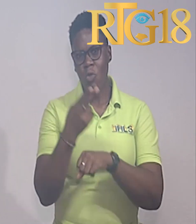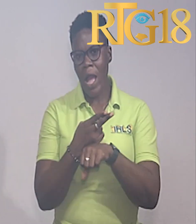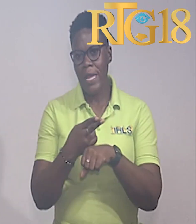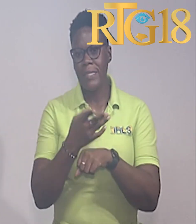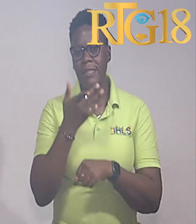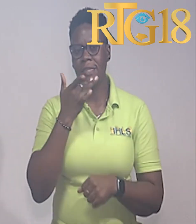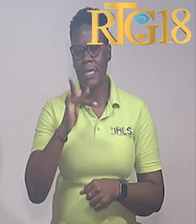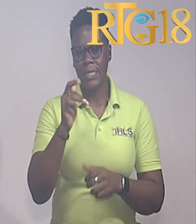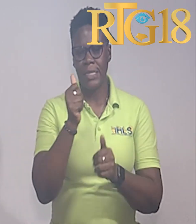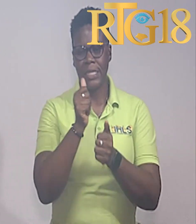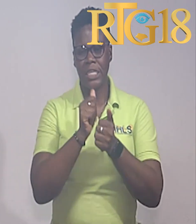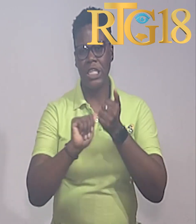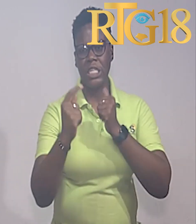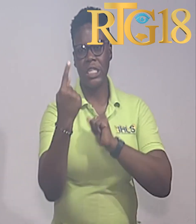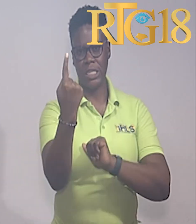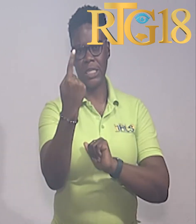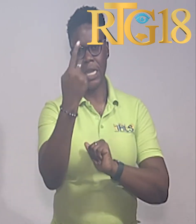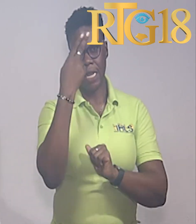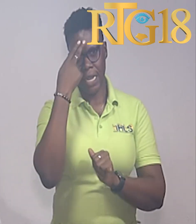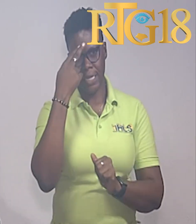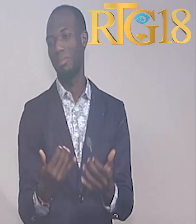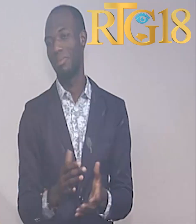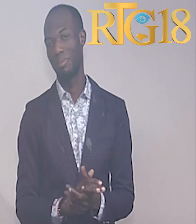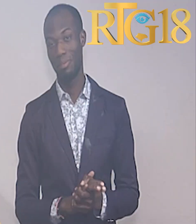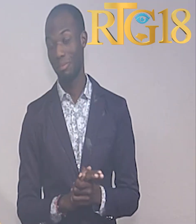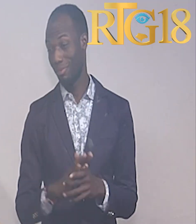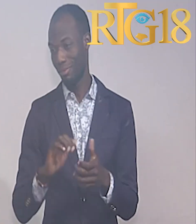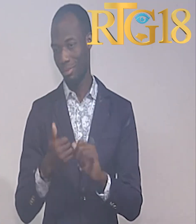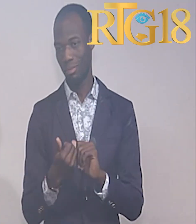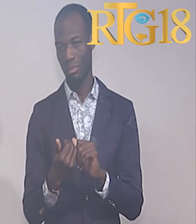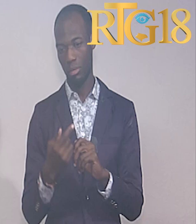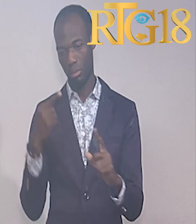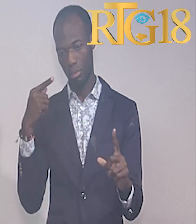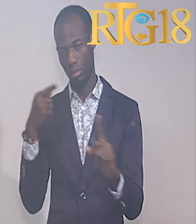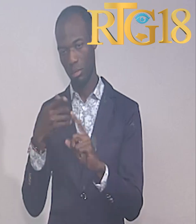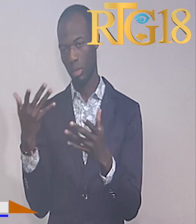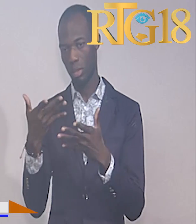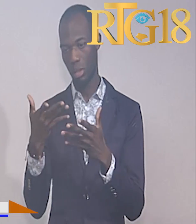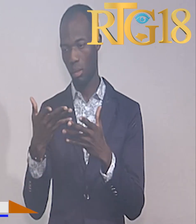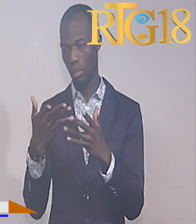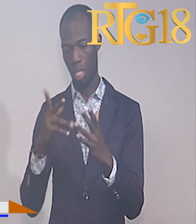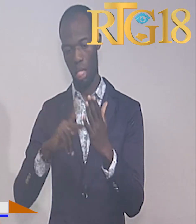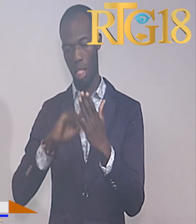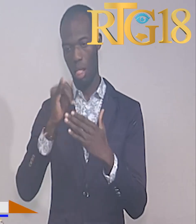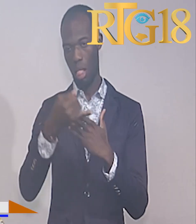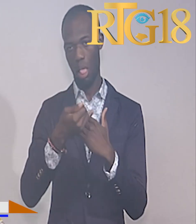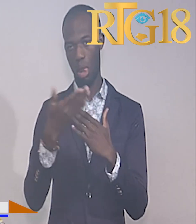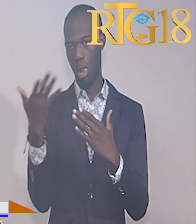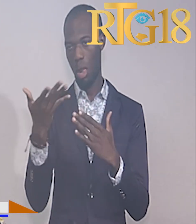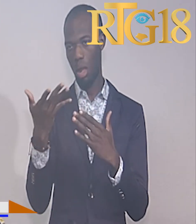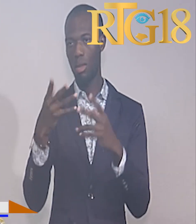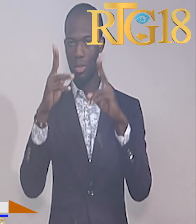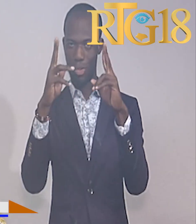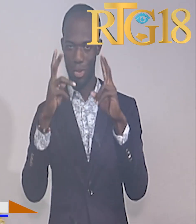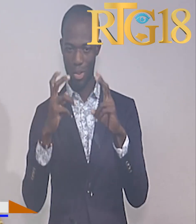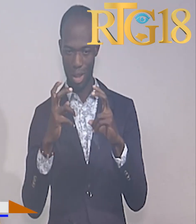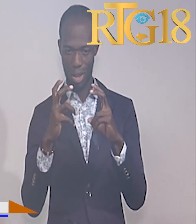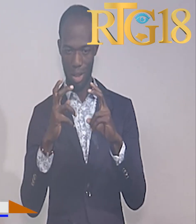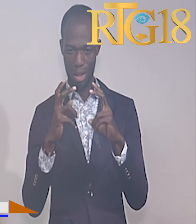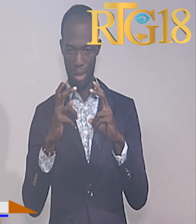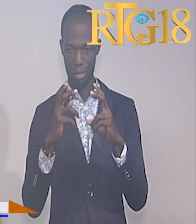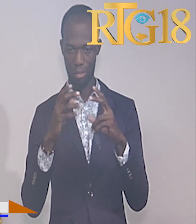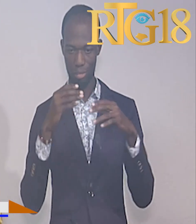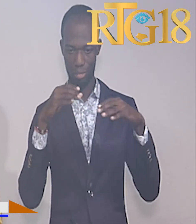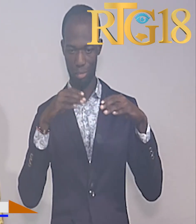il faut que chaque Haïtien ait la même chance. J'ai la mission de vous présenter le projet titré « Accès des